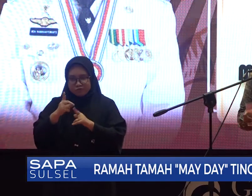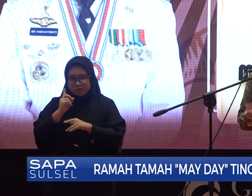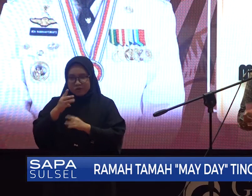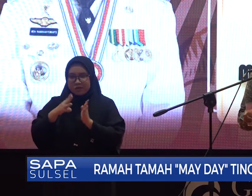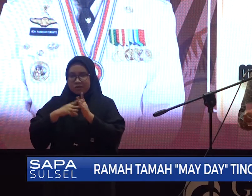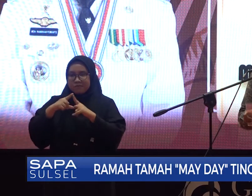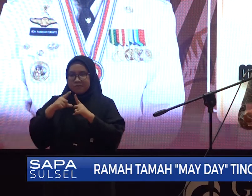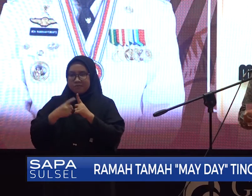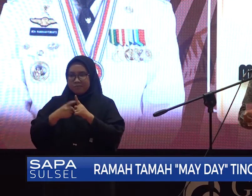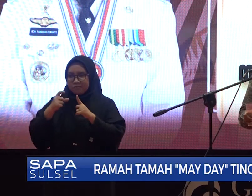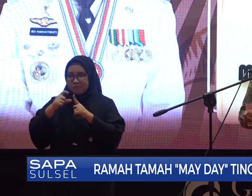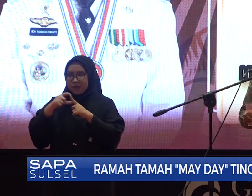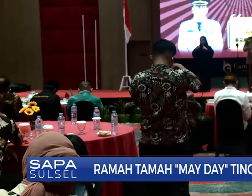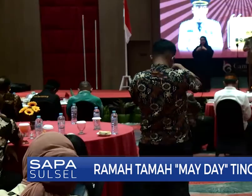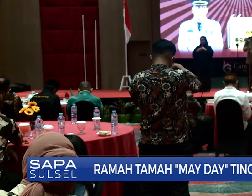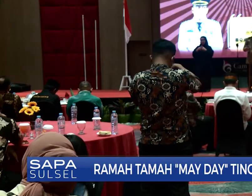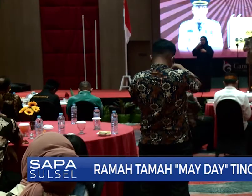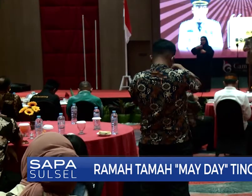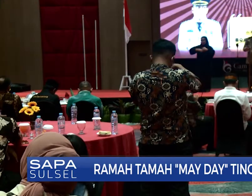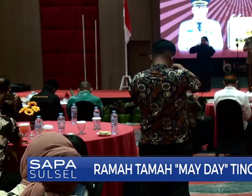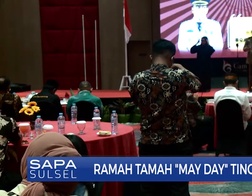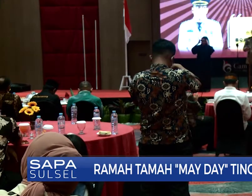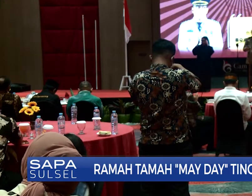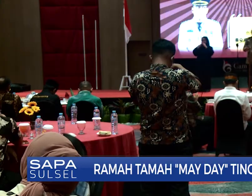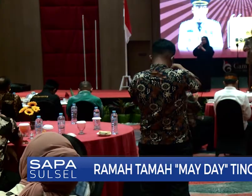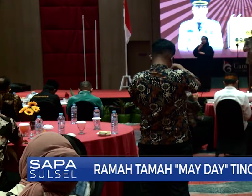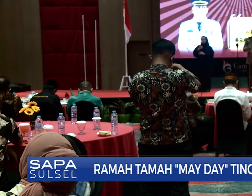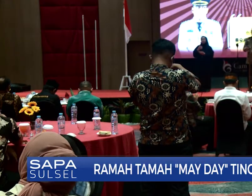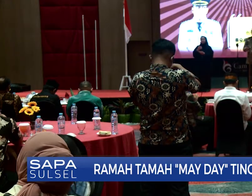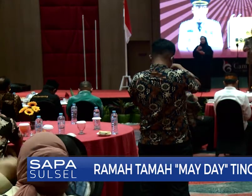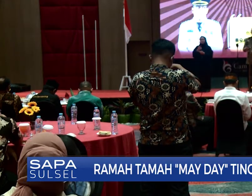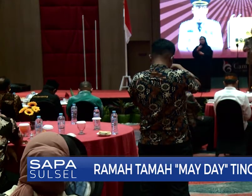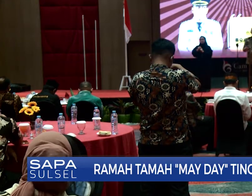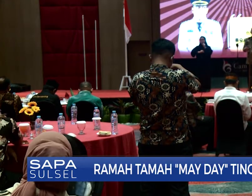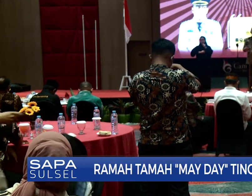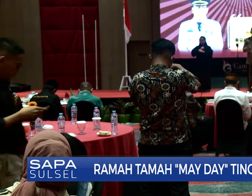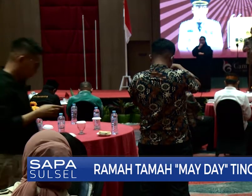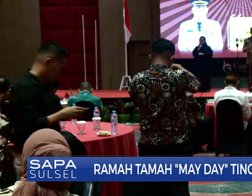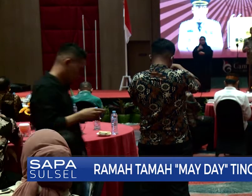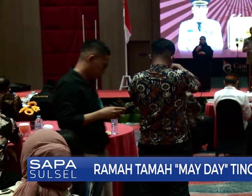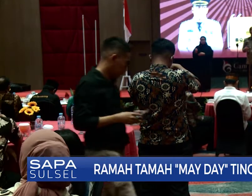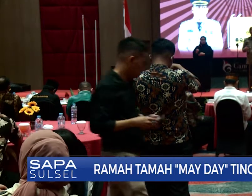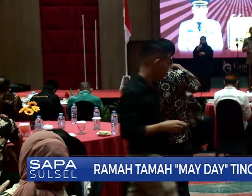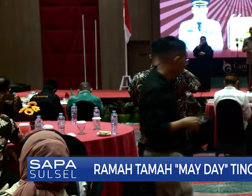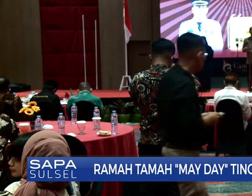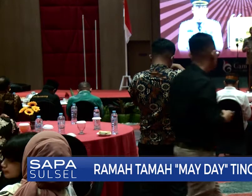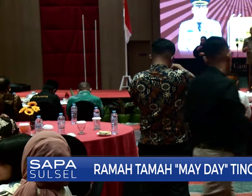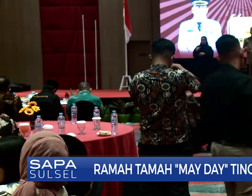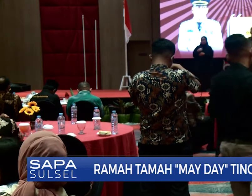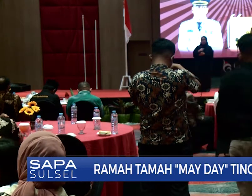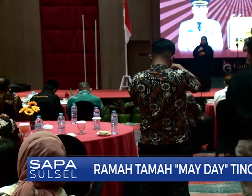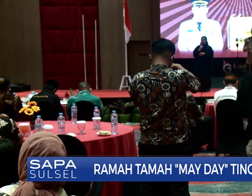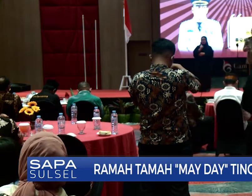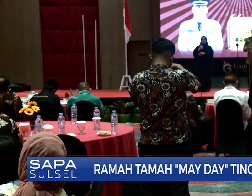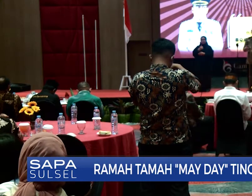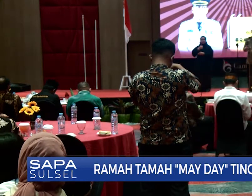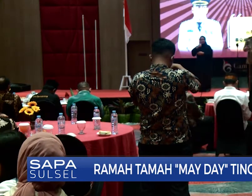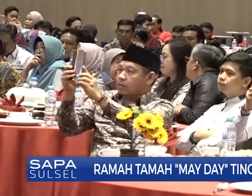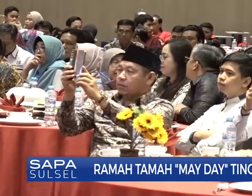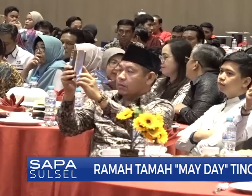di Makassar adalah sebuah peristiwa yang selalu menguji kita semua baik itu